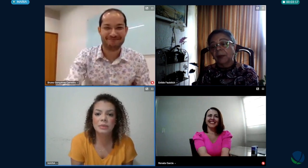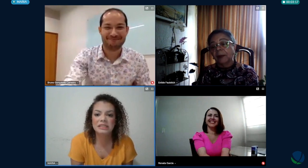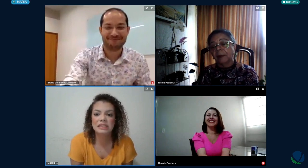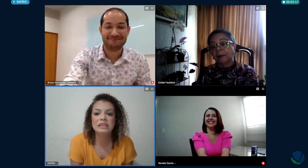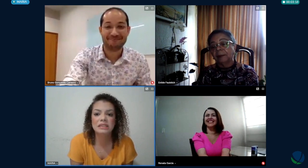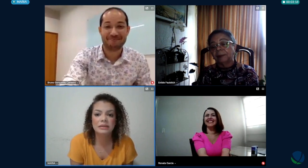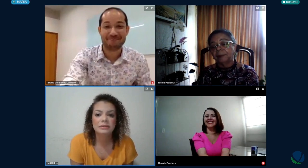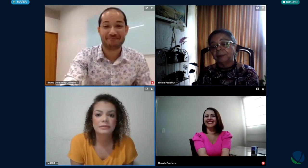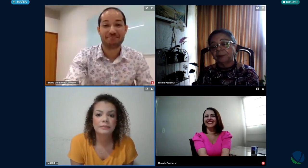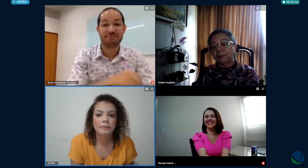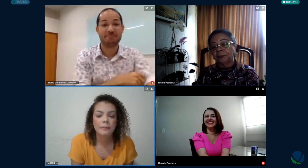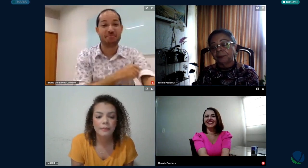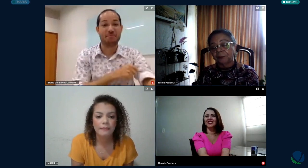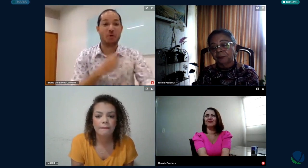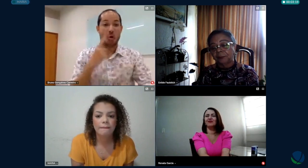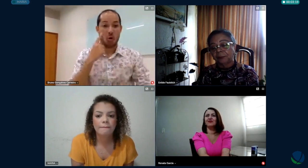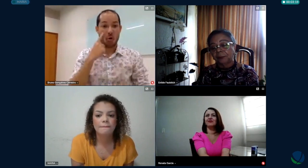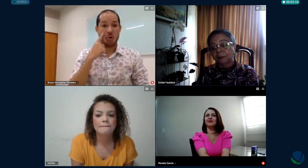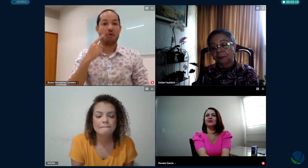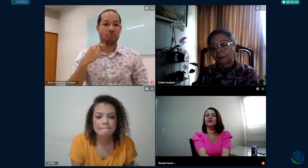eu parabenizo a sua pesquisa.